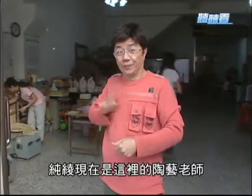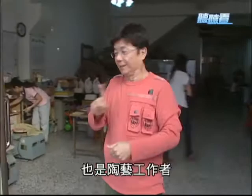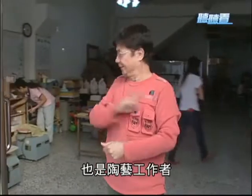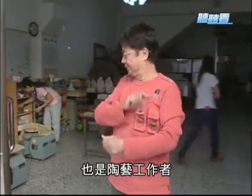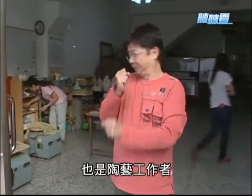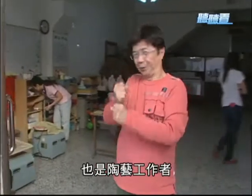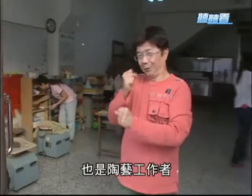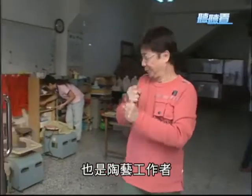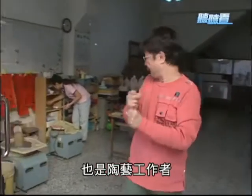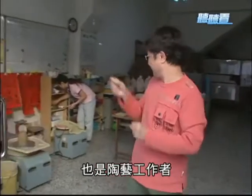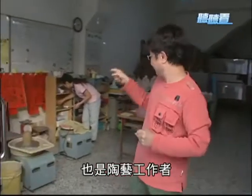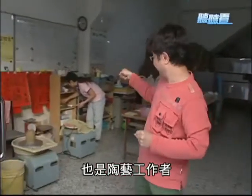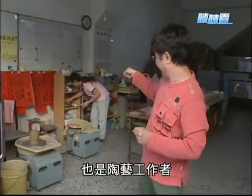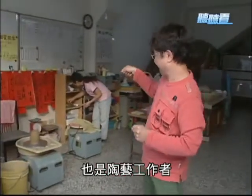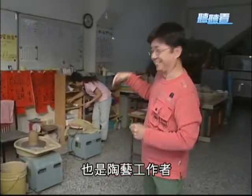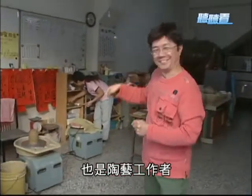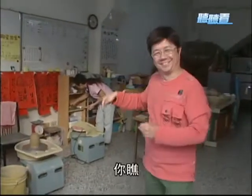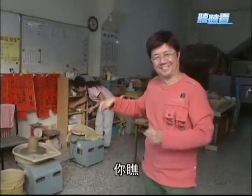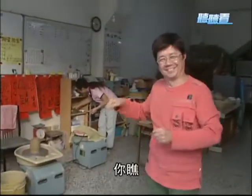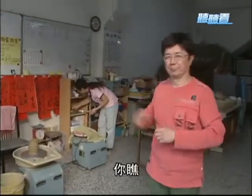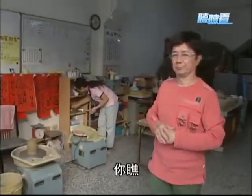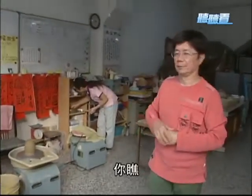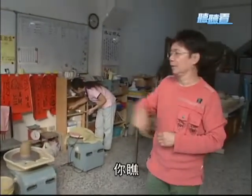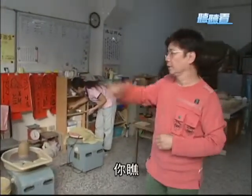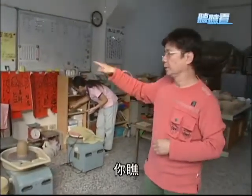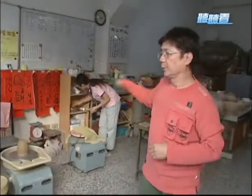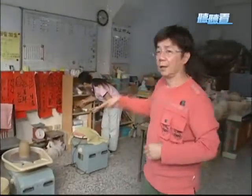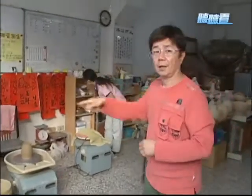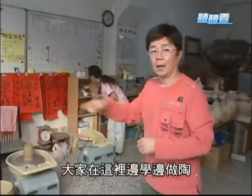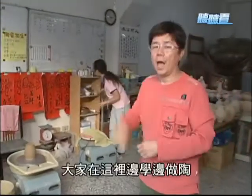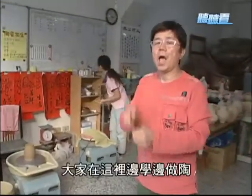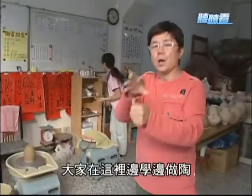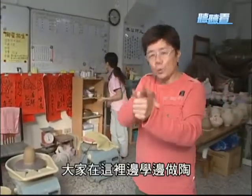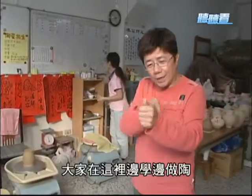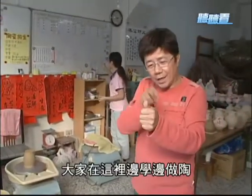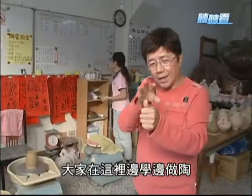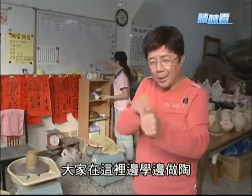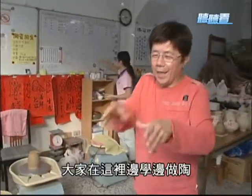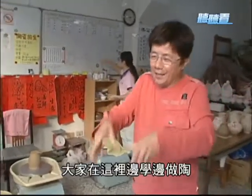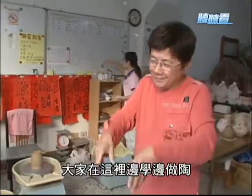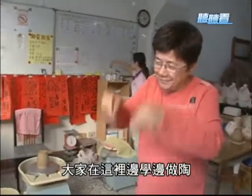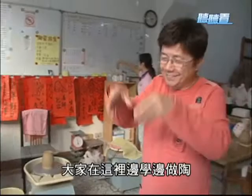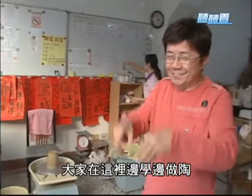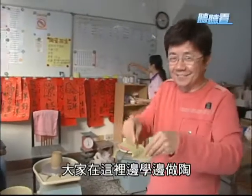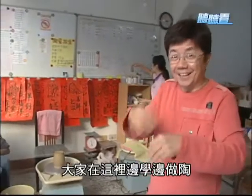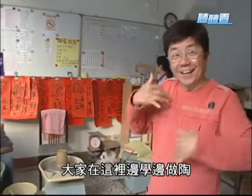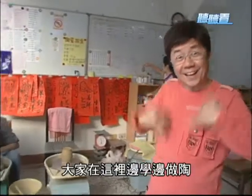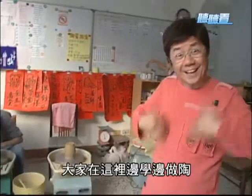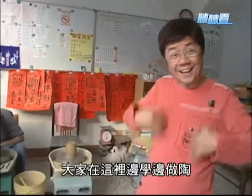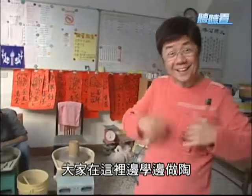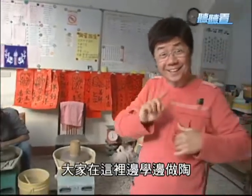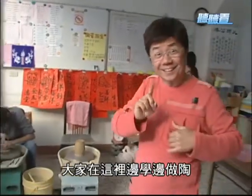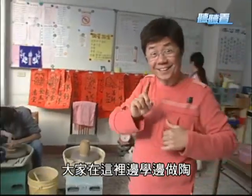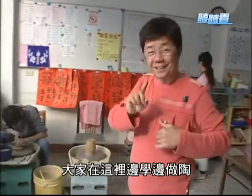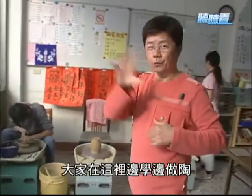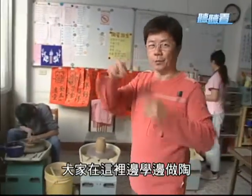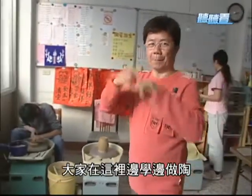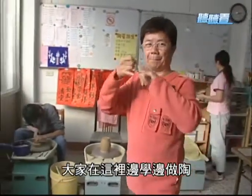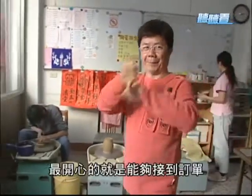是陶艺工作者。你瞧，嗯，大家在这里边学边做陶，最开